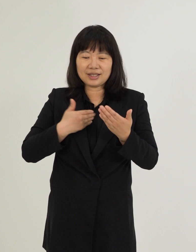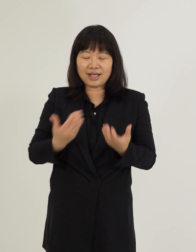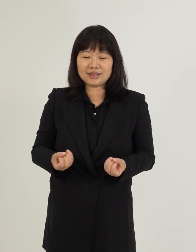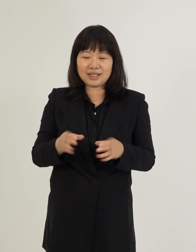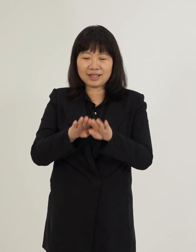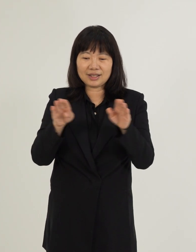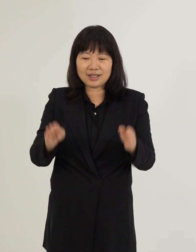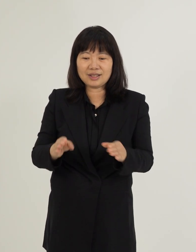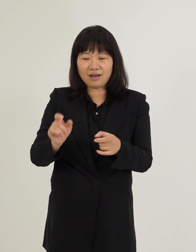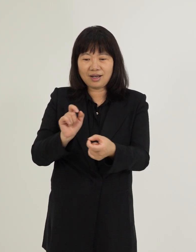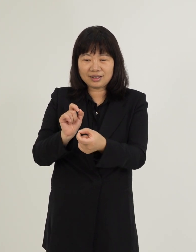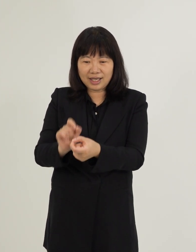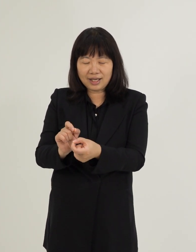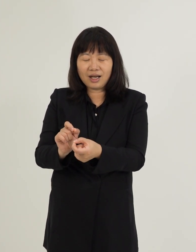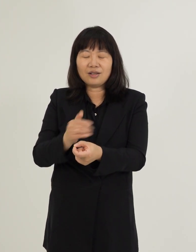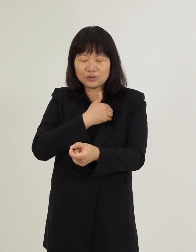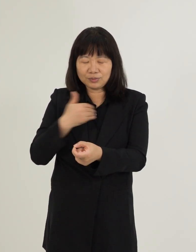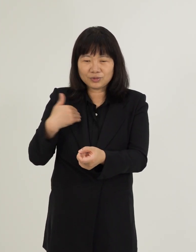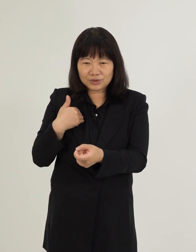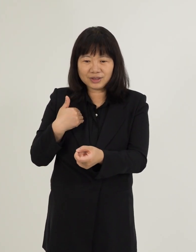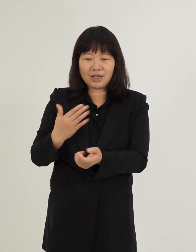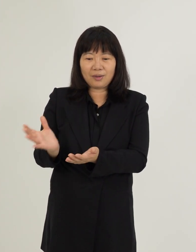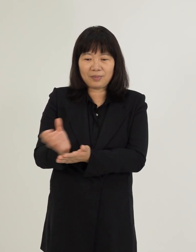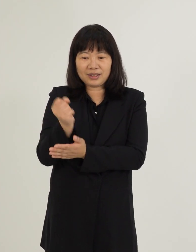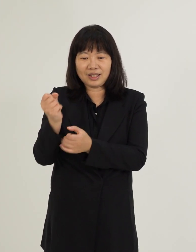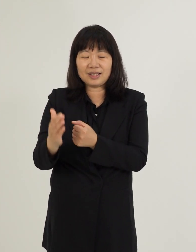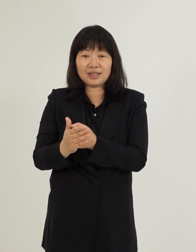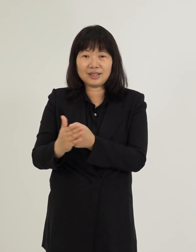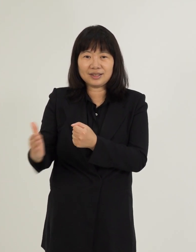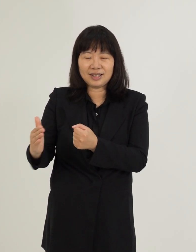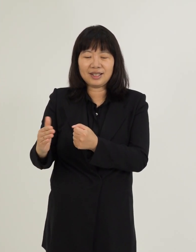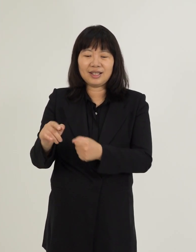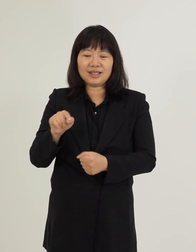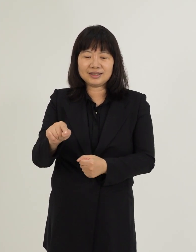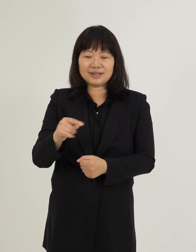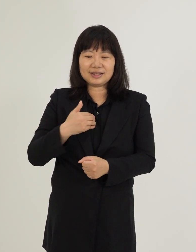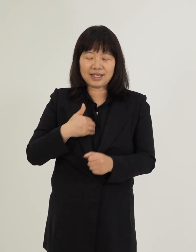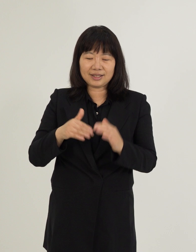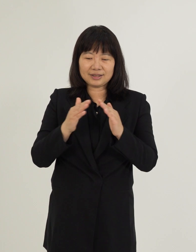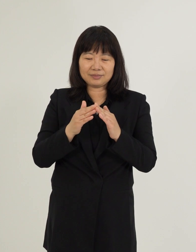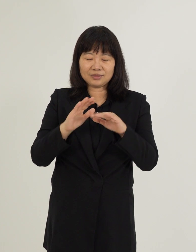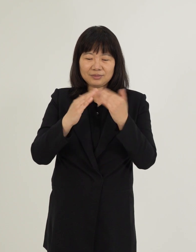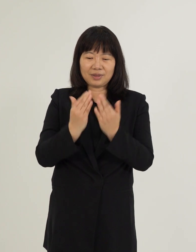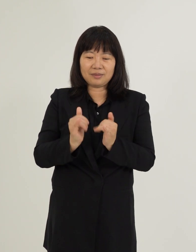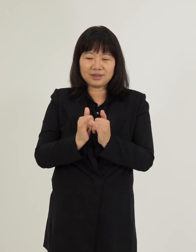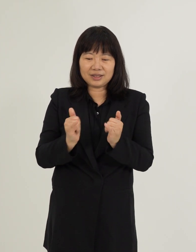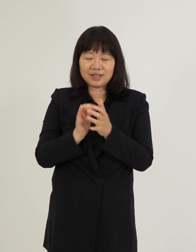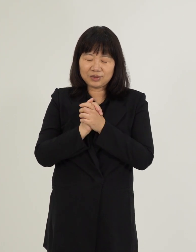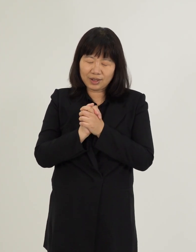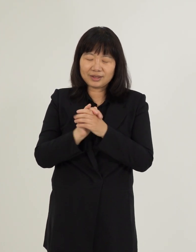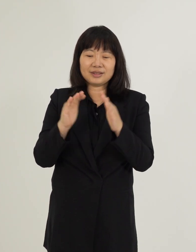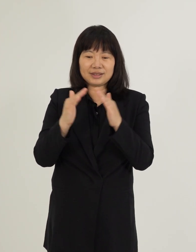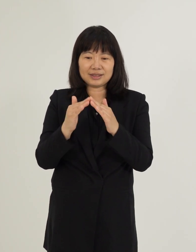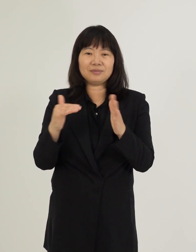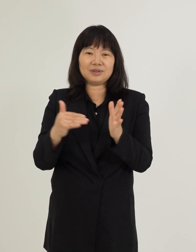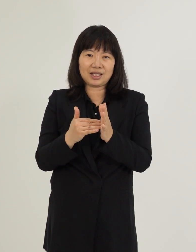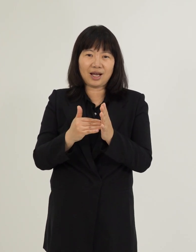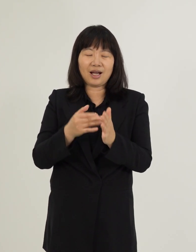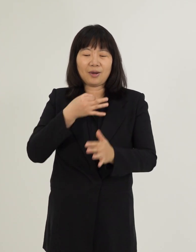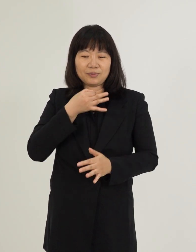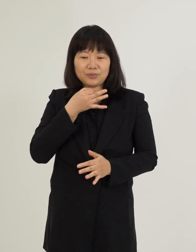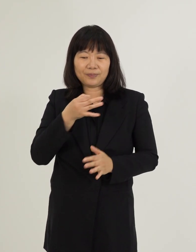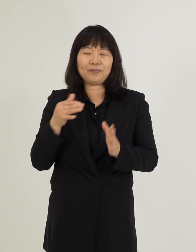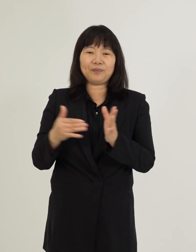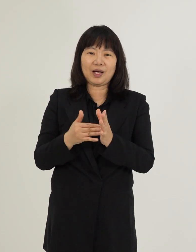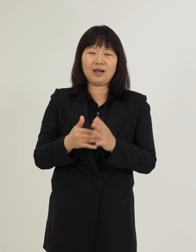제단에서 기꺼이 받게 되리니 이는 내 집은 만민이 기도하는 집이라 일컬음이